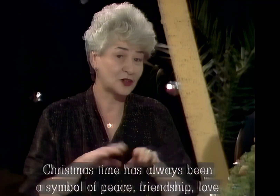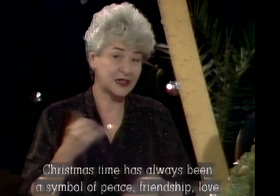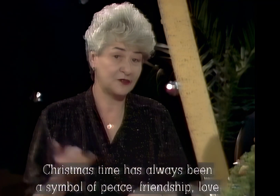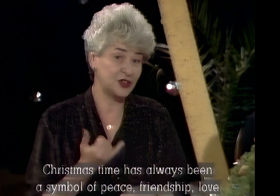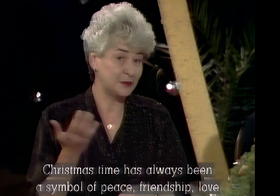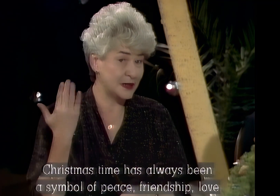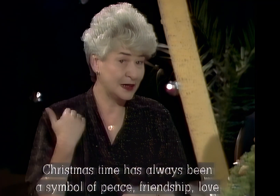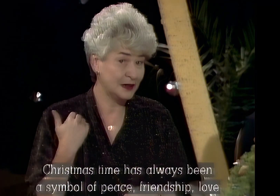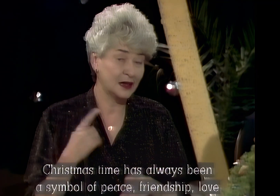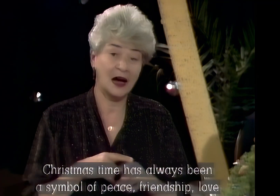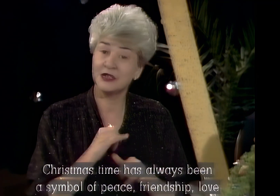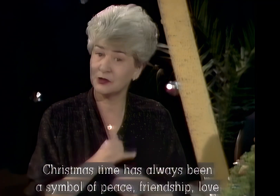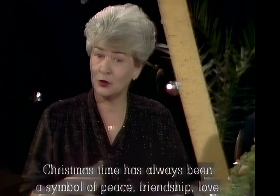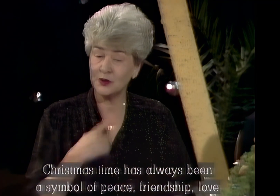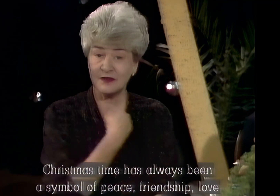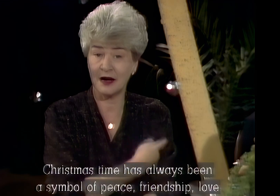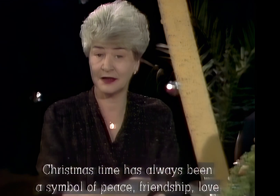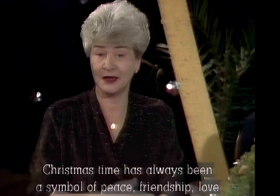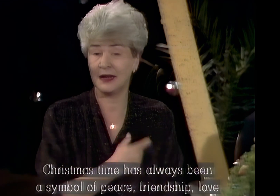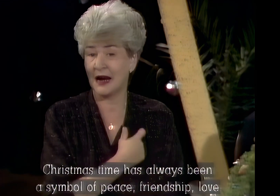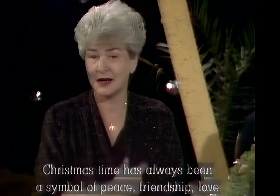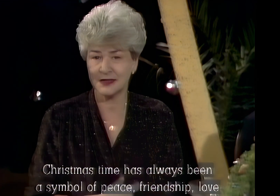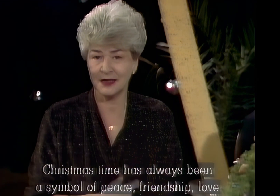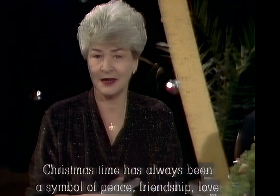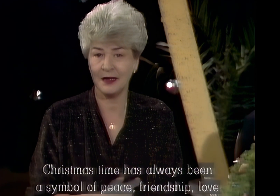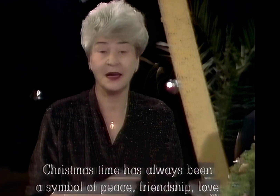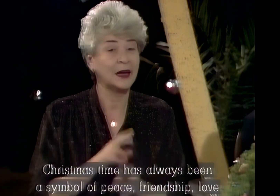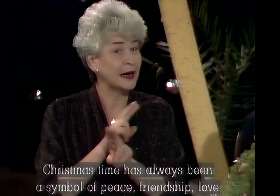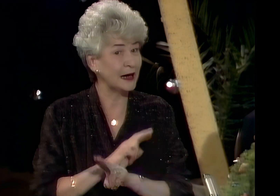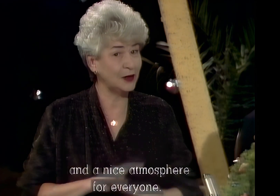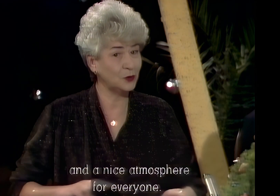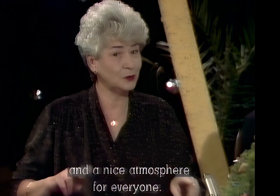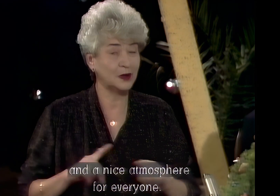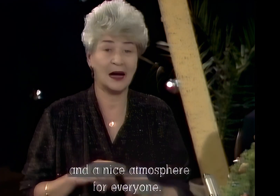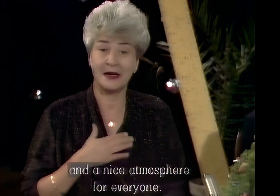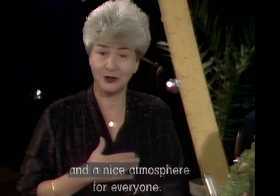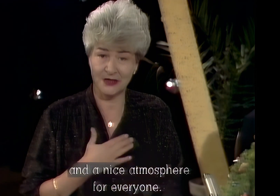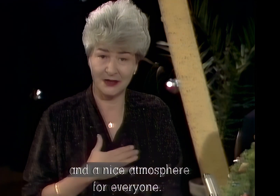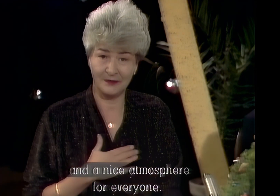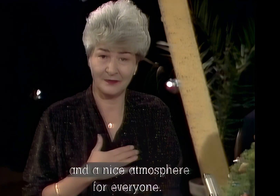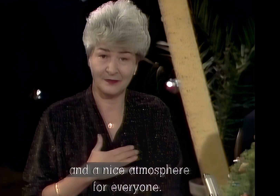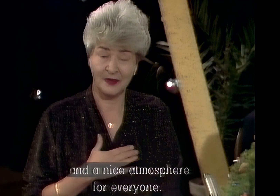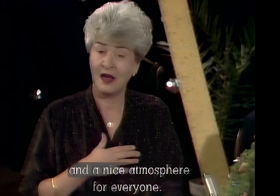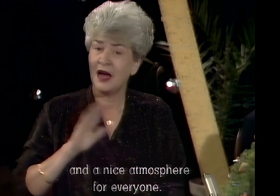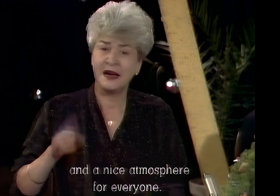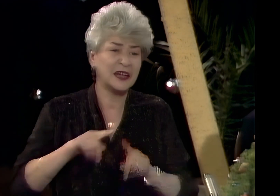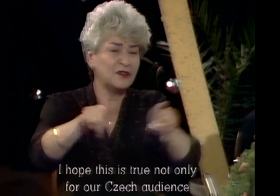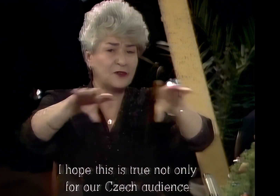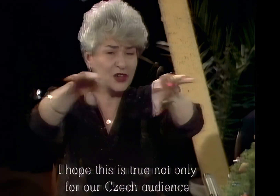Vánoce vždy byly a jsou svátky lásky, klidu a radosti. Nechť vy